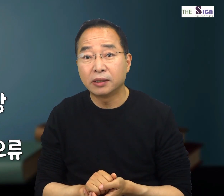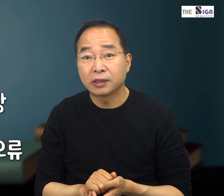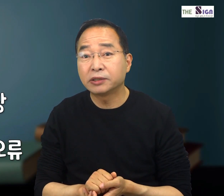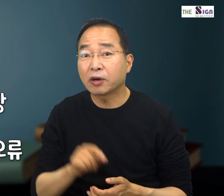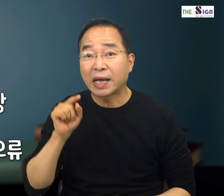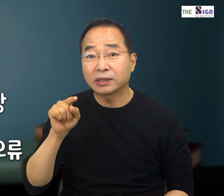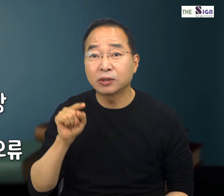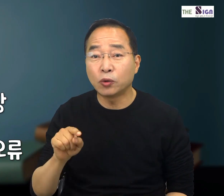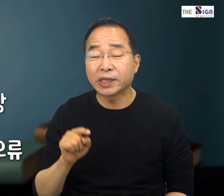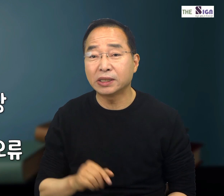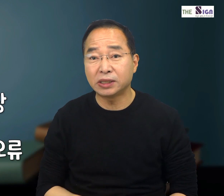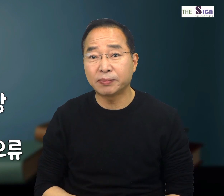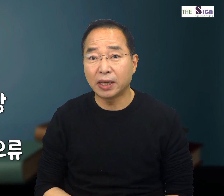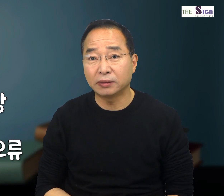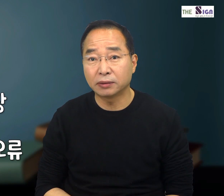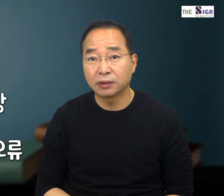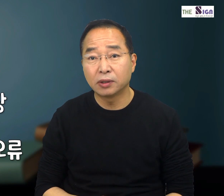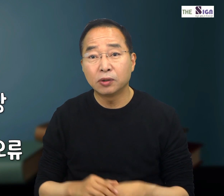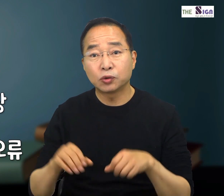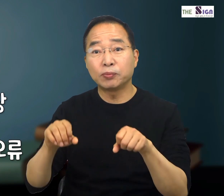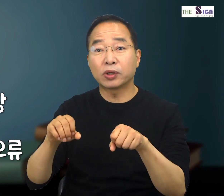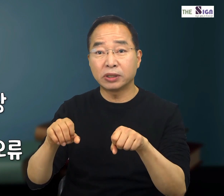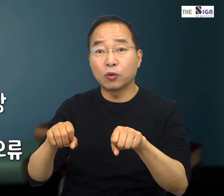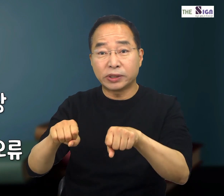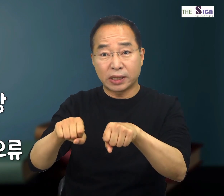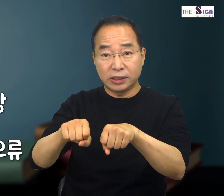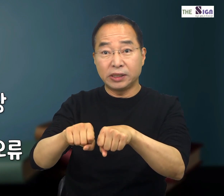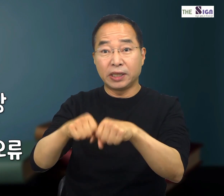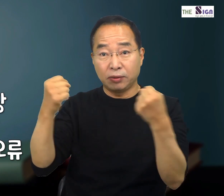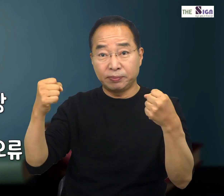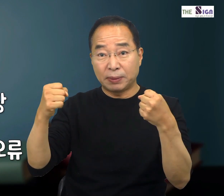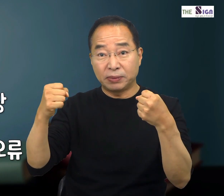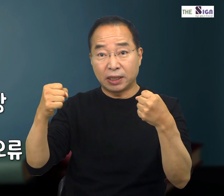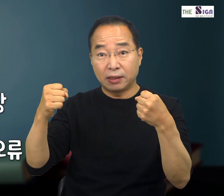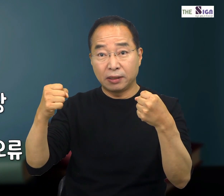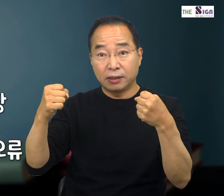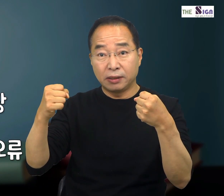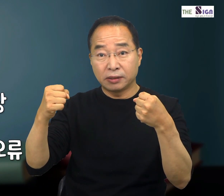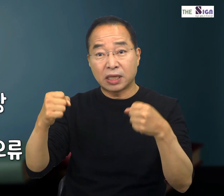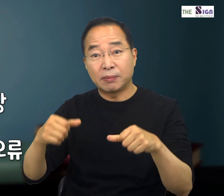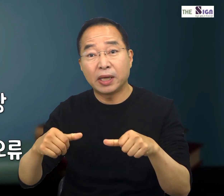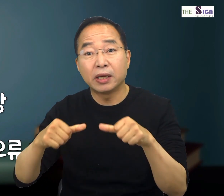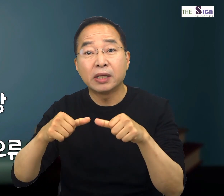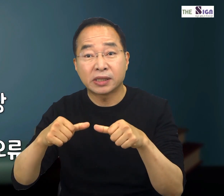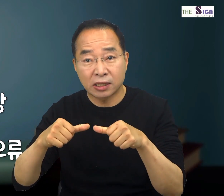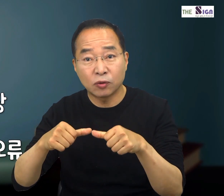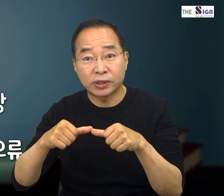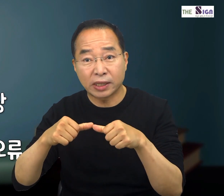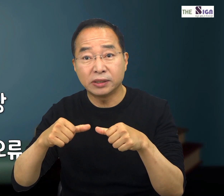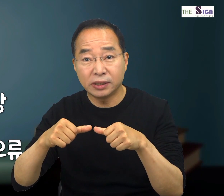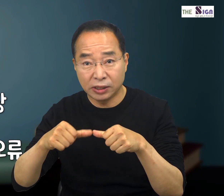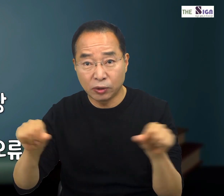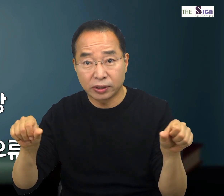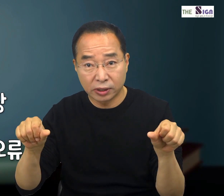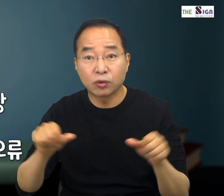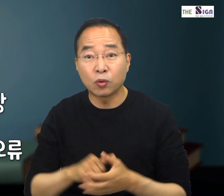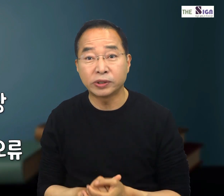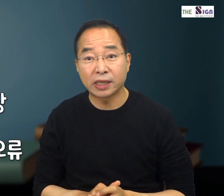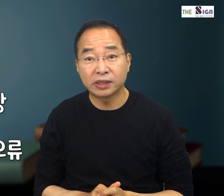그래서 같은 고장이지만 좀 더 큰 고장은 이 개념이 됩니다. 그 다음에 작은 고장은 이 고장을